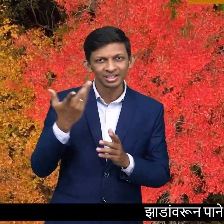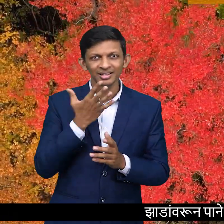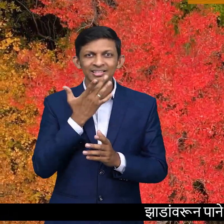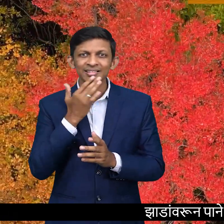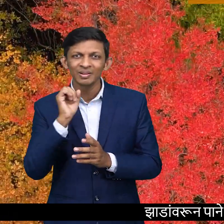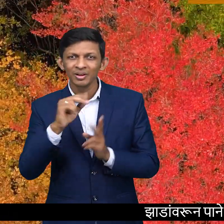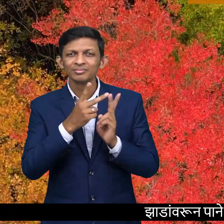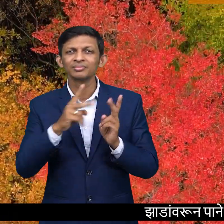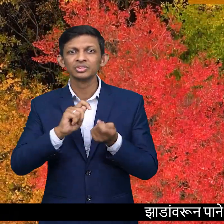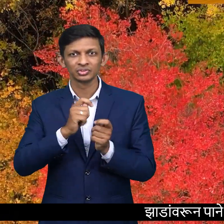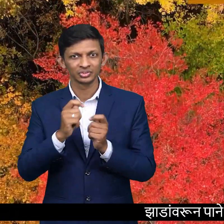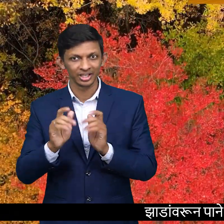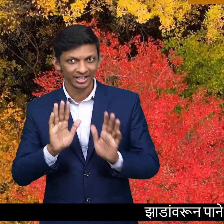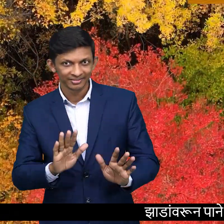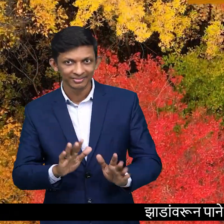बदलतो.